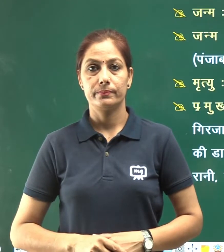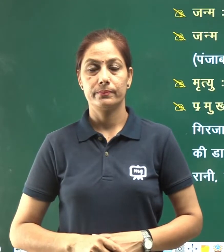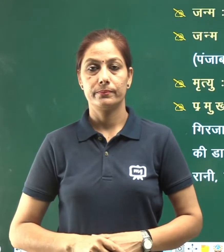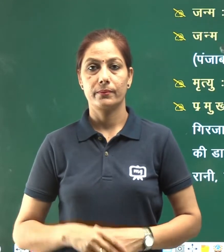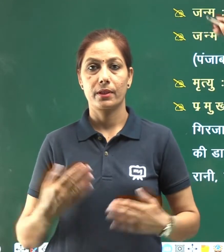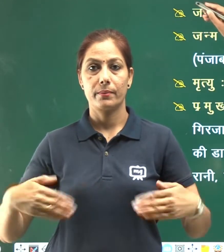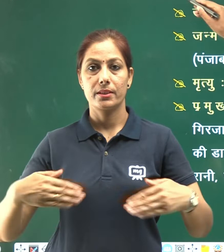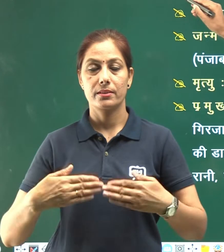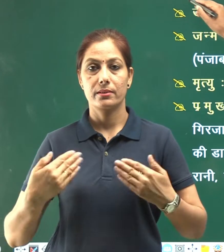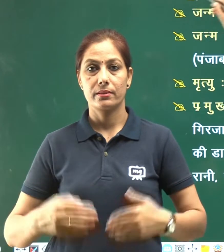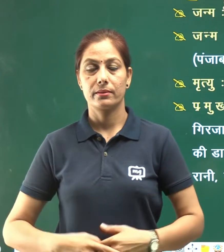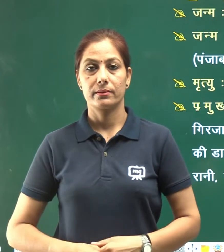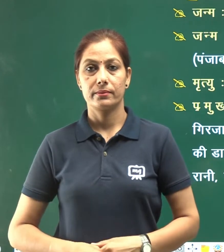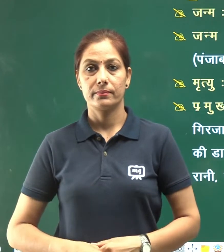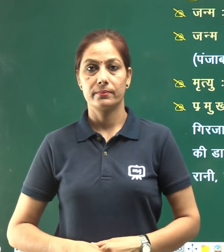इनका परिचय।